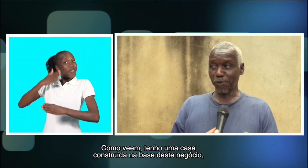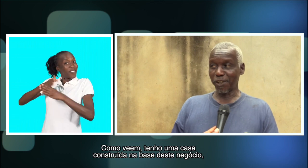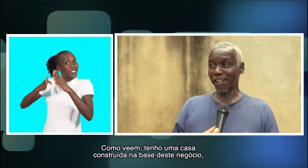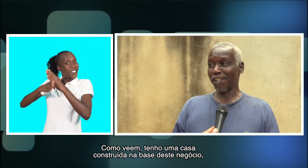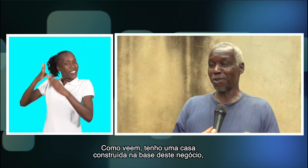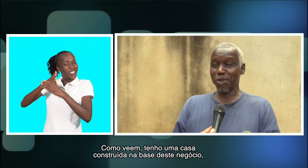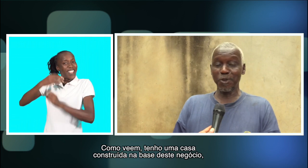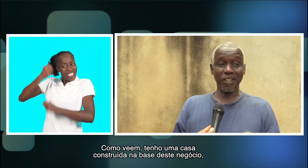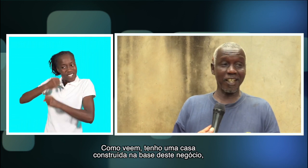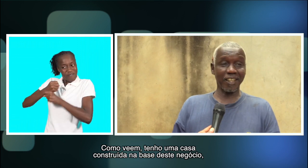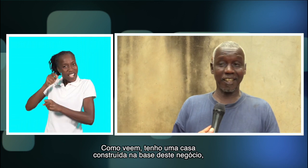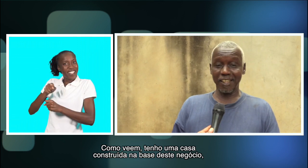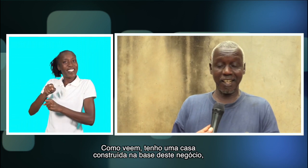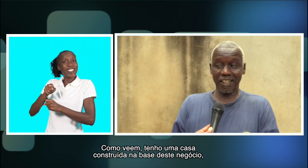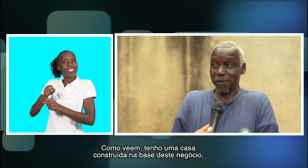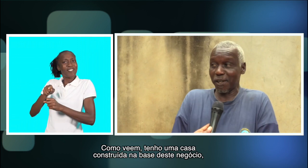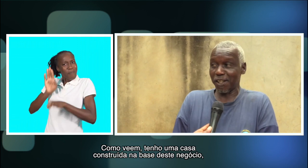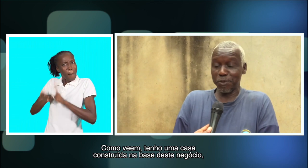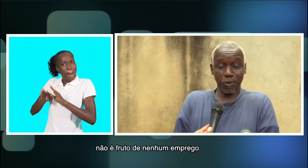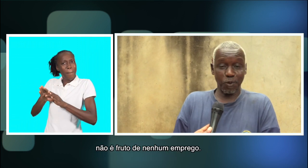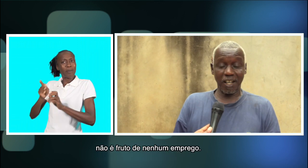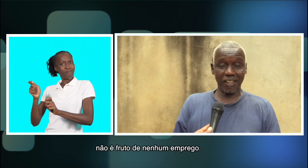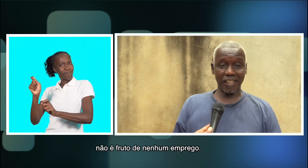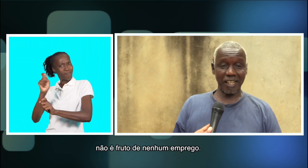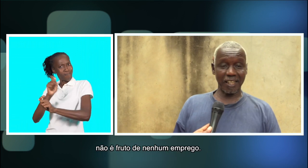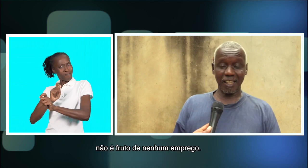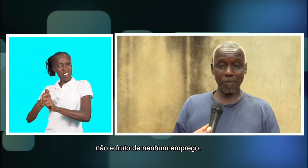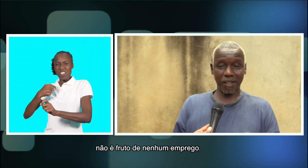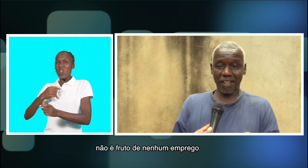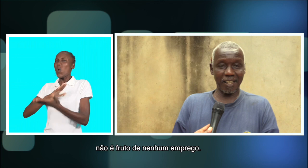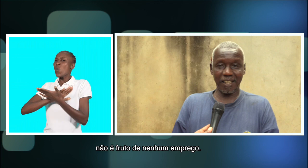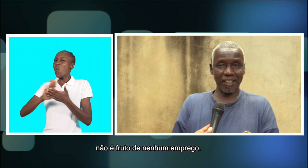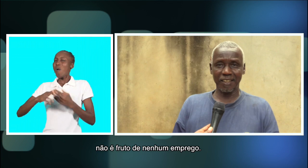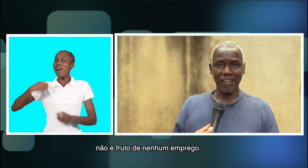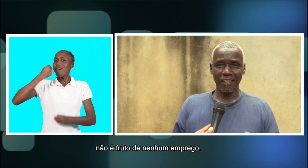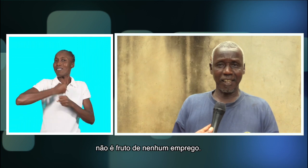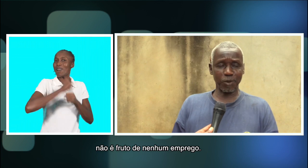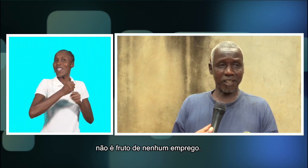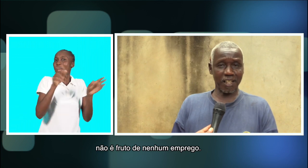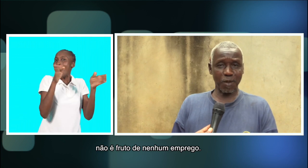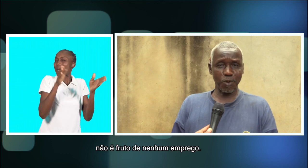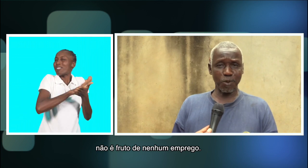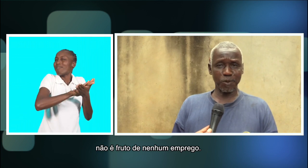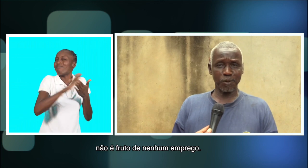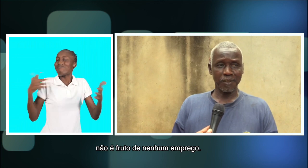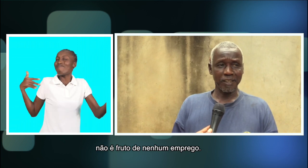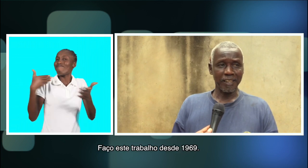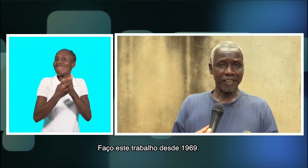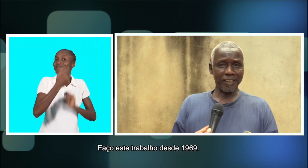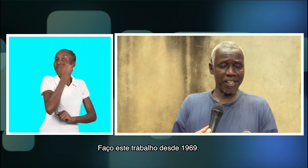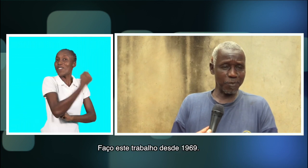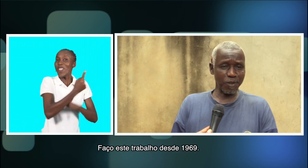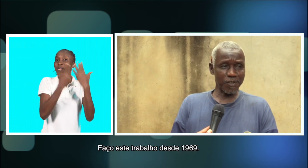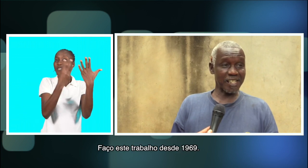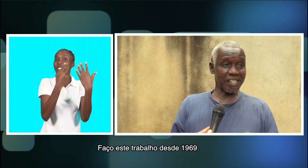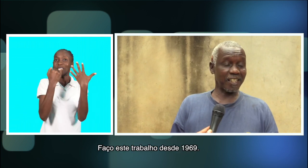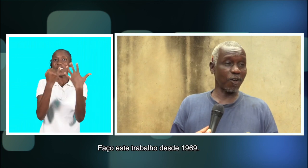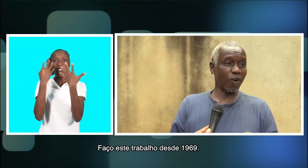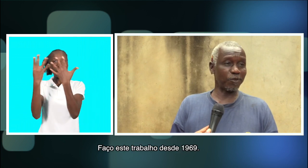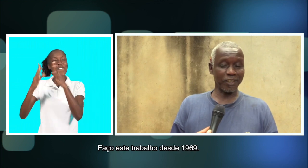construída na base deste negócio. Não é fruto de nenhum emprego. Faço este trabalho desde